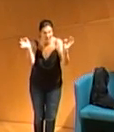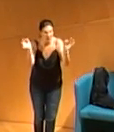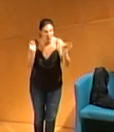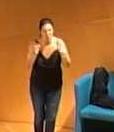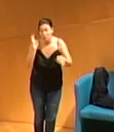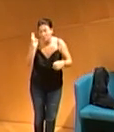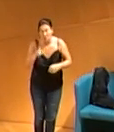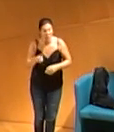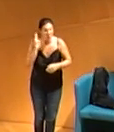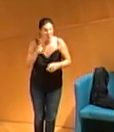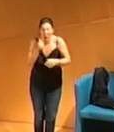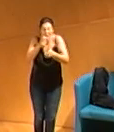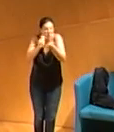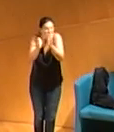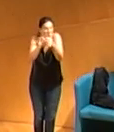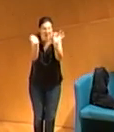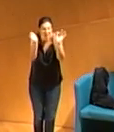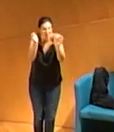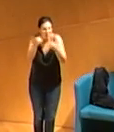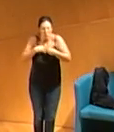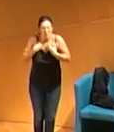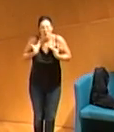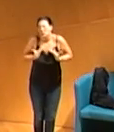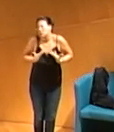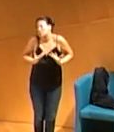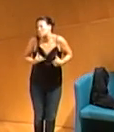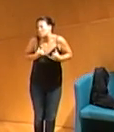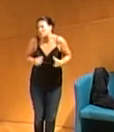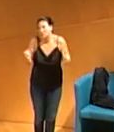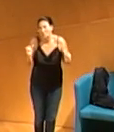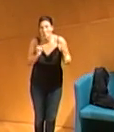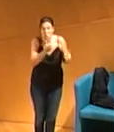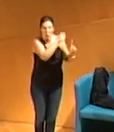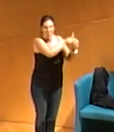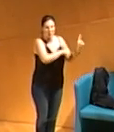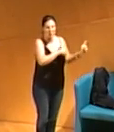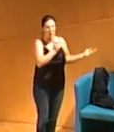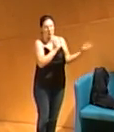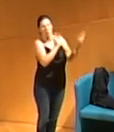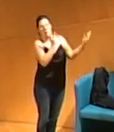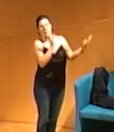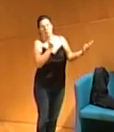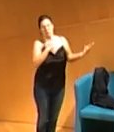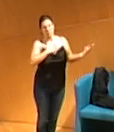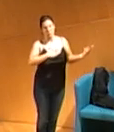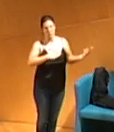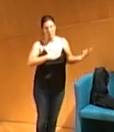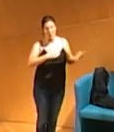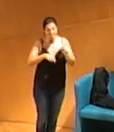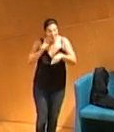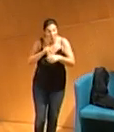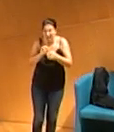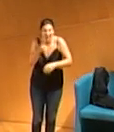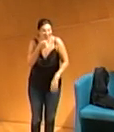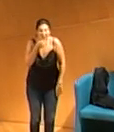vous voyez. C'est entre parents, on peut se dire, ces petits défis qui ont l'air de rien, eh ben, ça